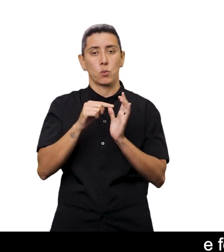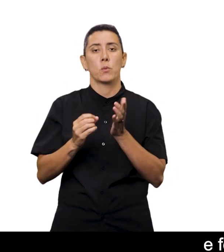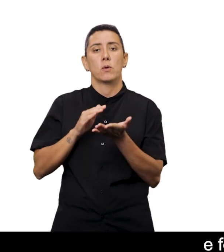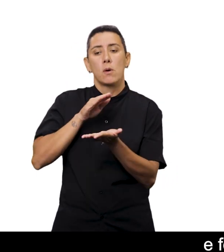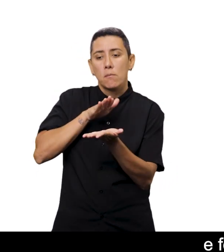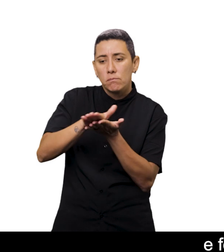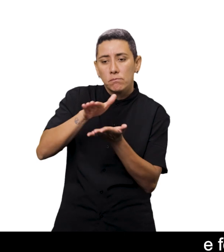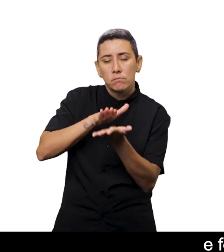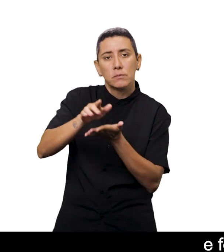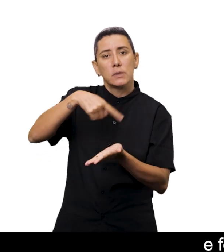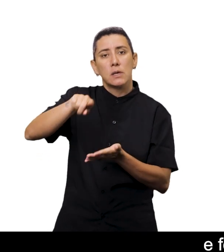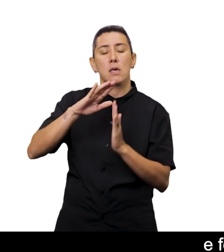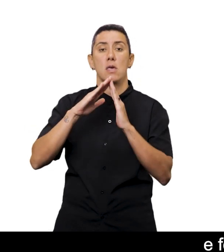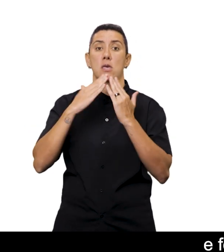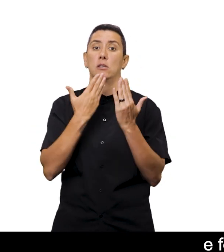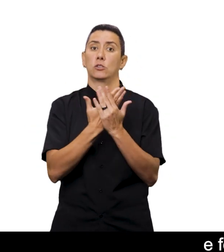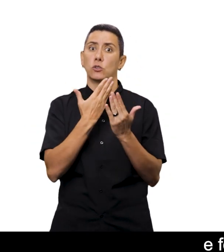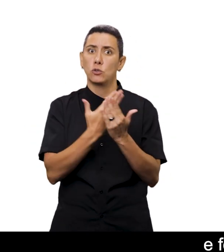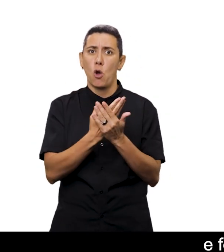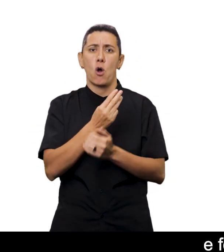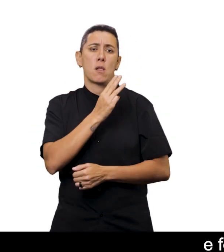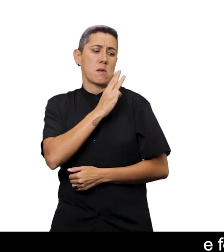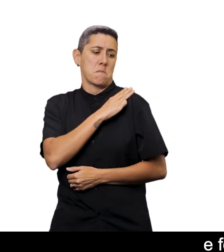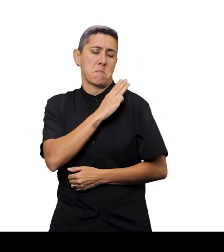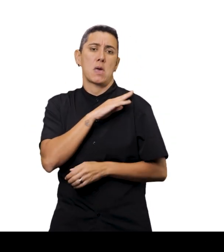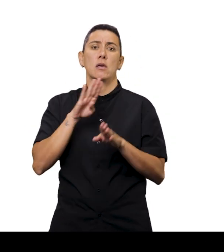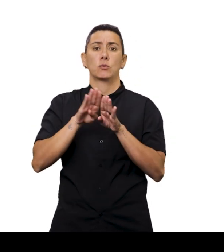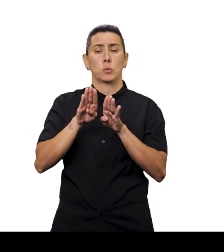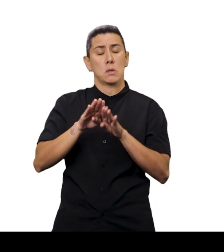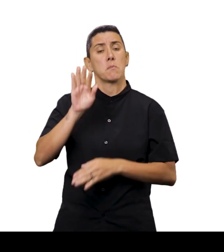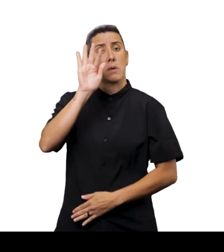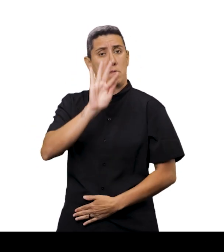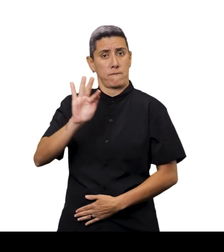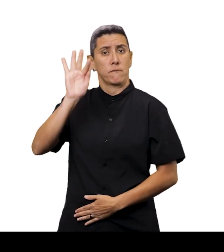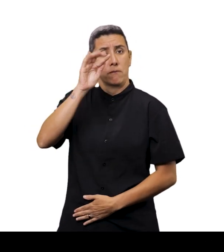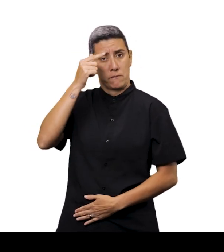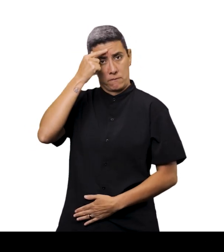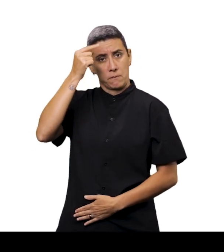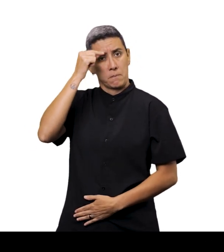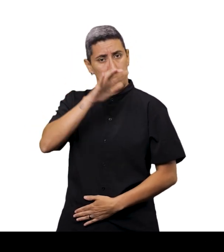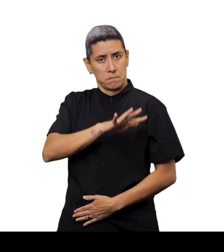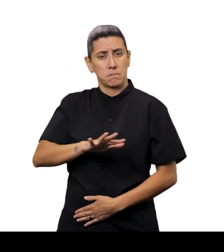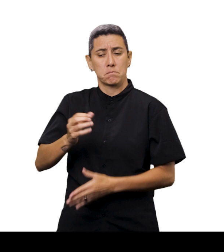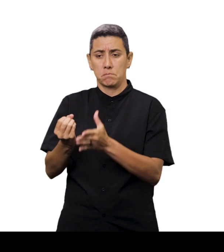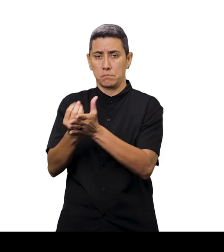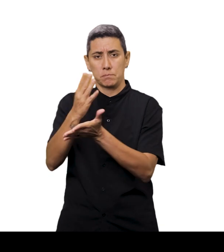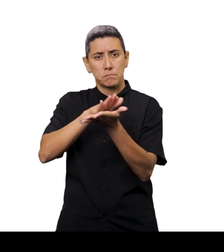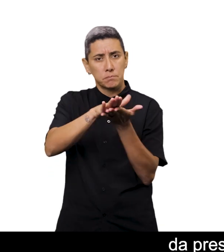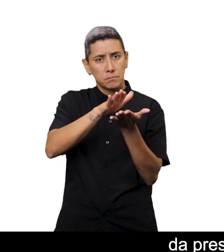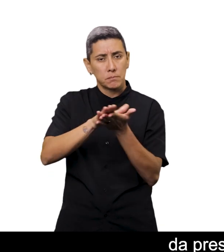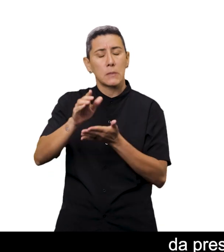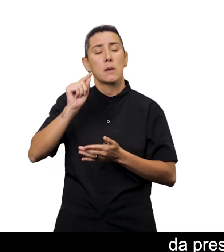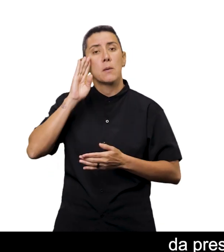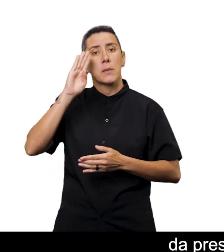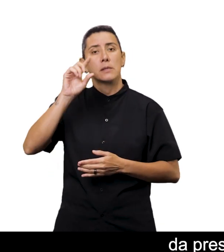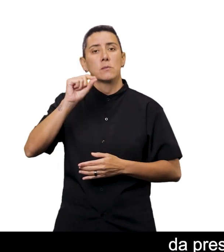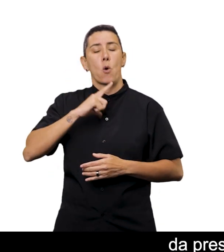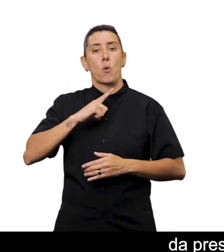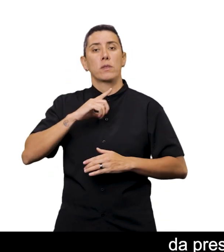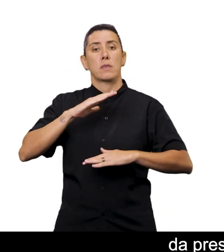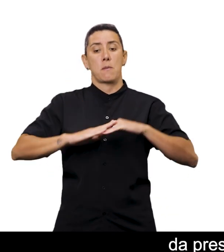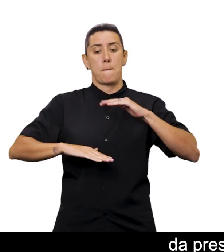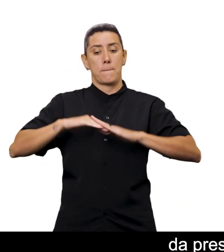impressa em escolas de ensino médio e universidades, em atos que defendem a importância da presença